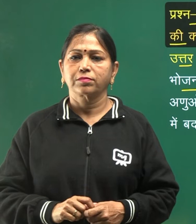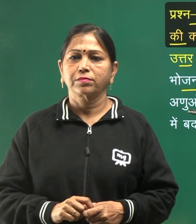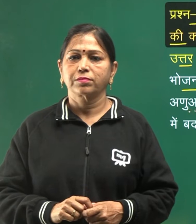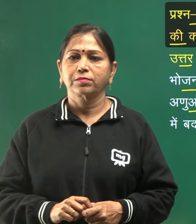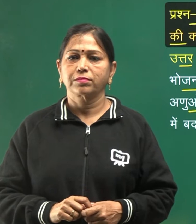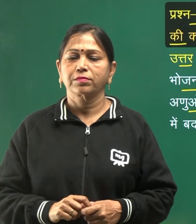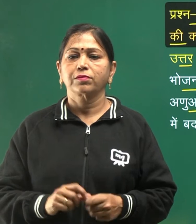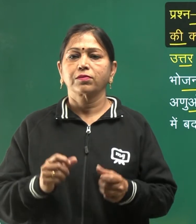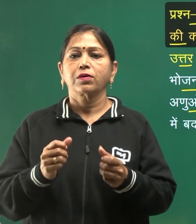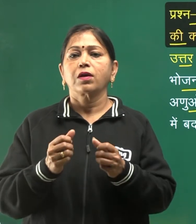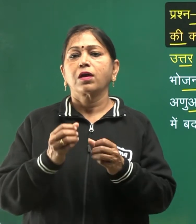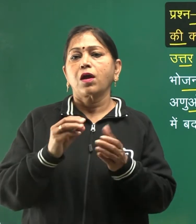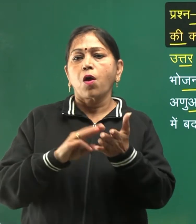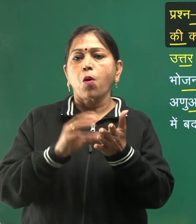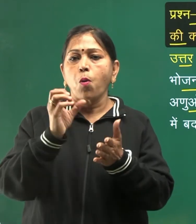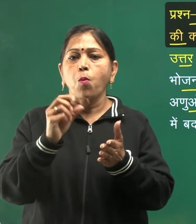अणुओं को